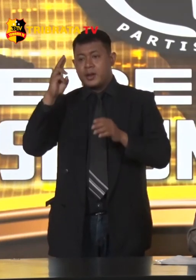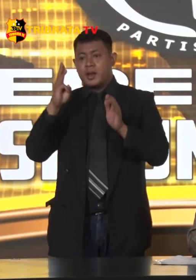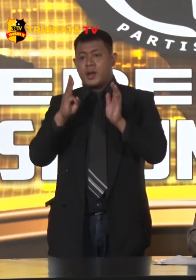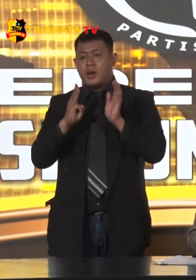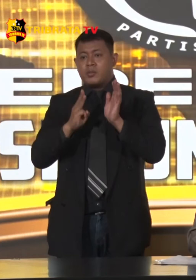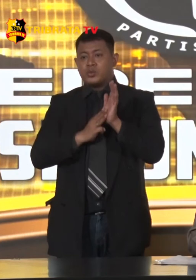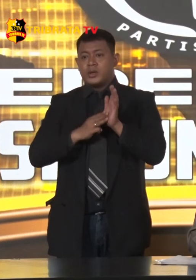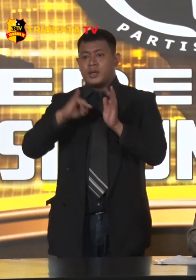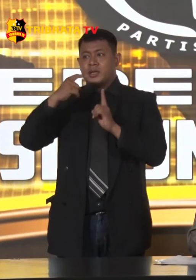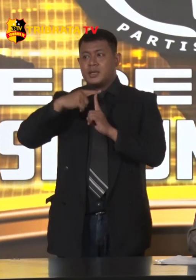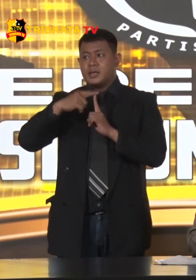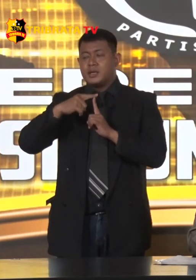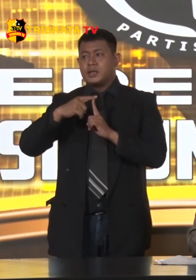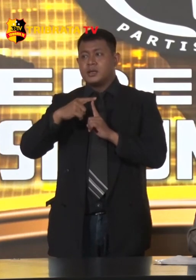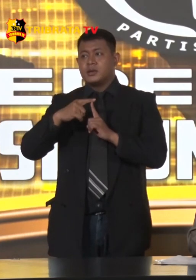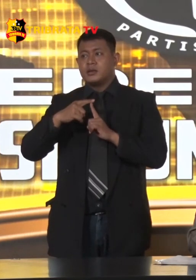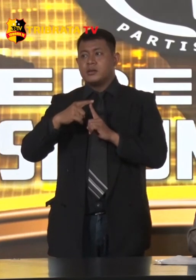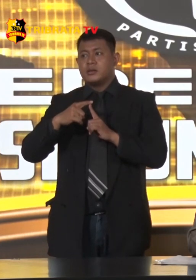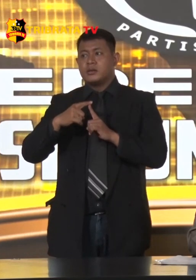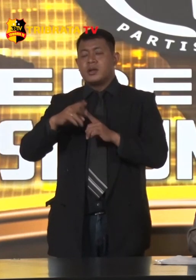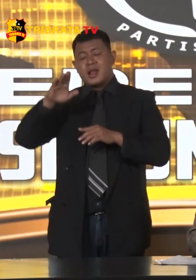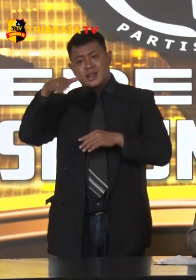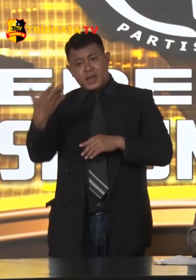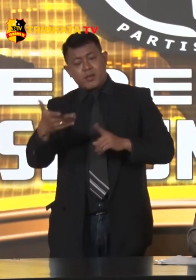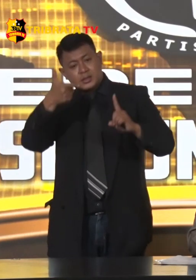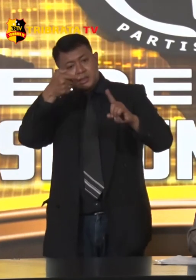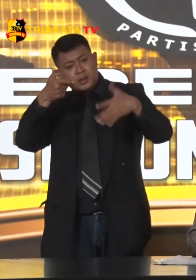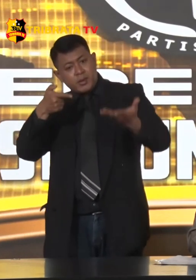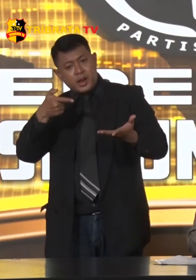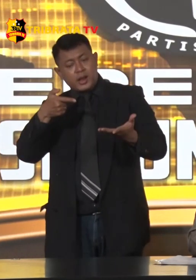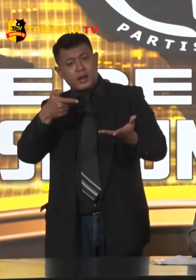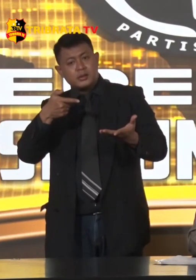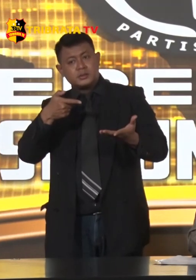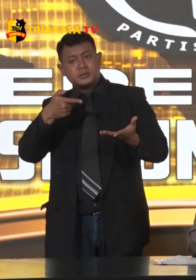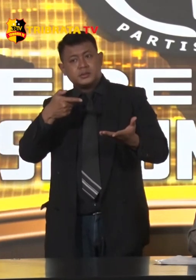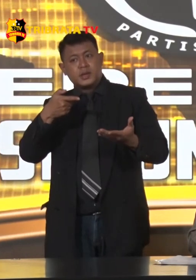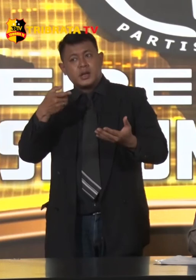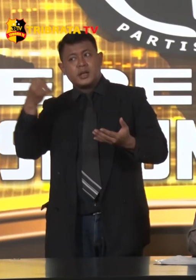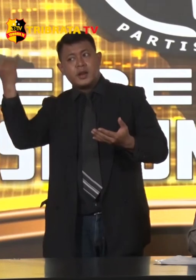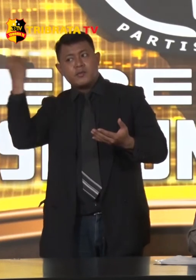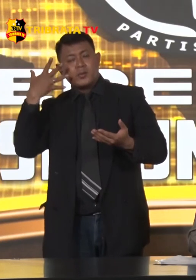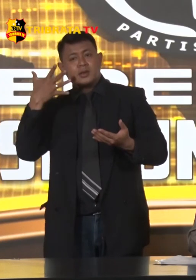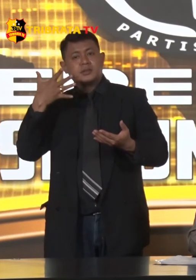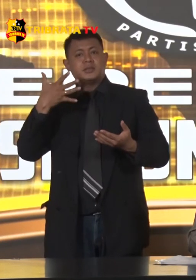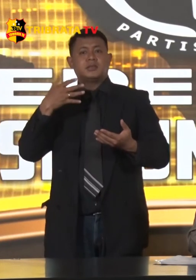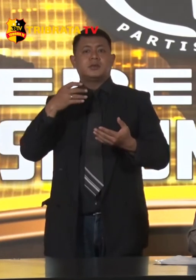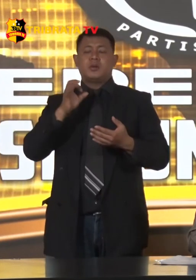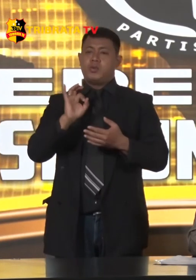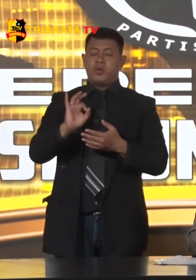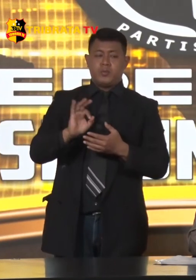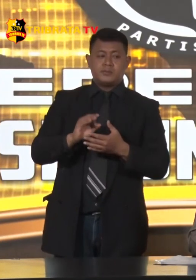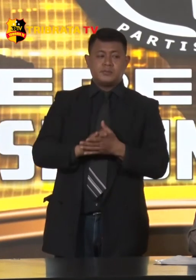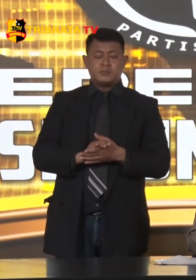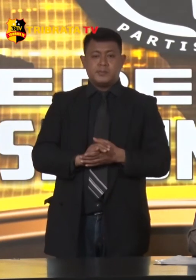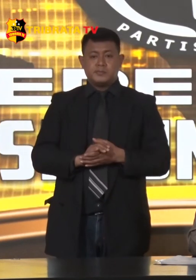Indonesia Timur, Ali Kalora itu tewas tertembak. Belum ada konfirmasi masalah itu, ya.